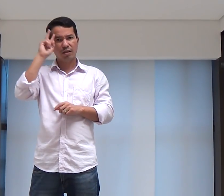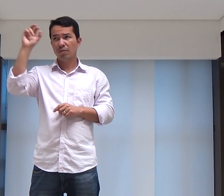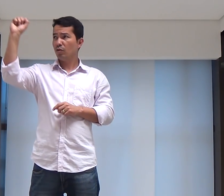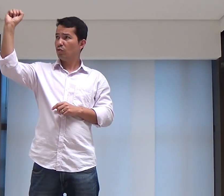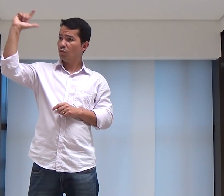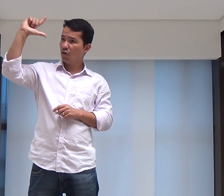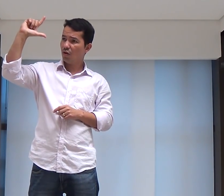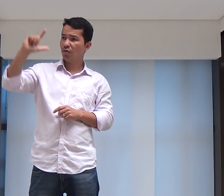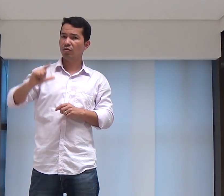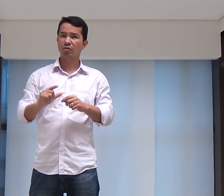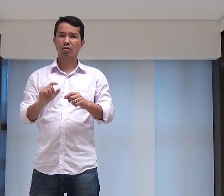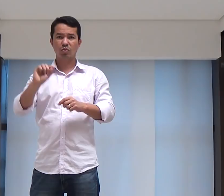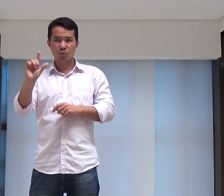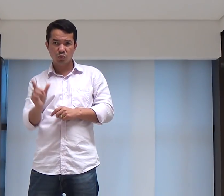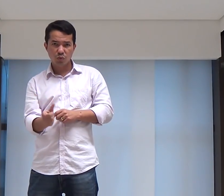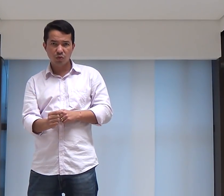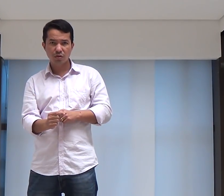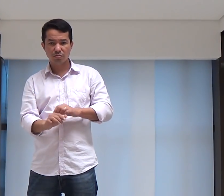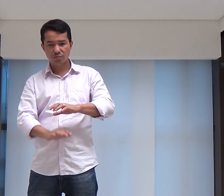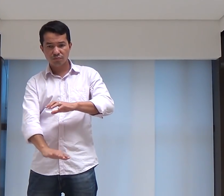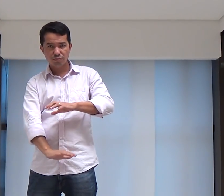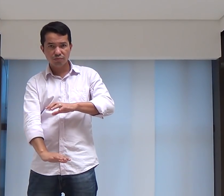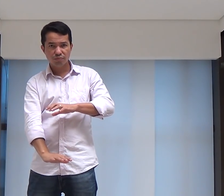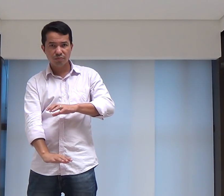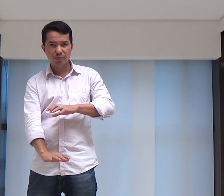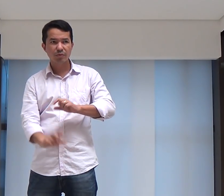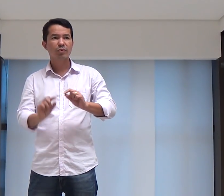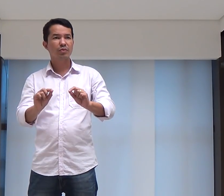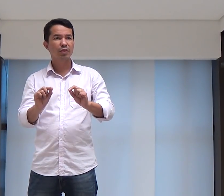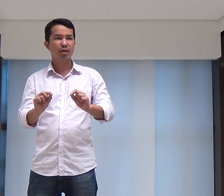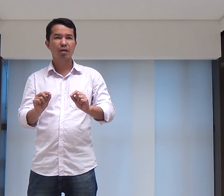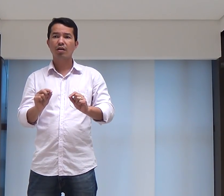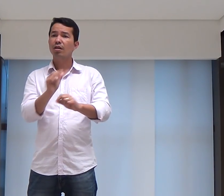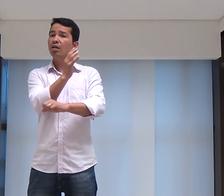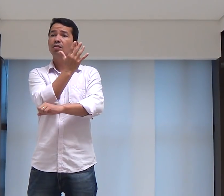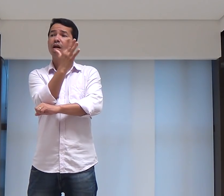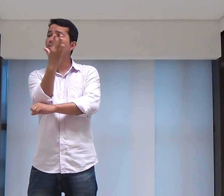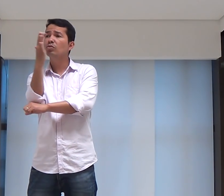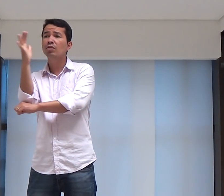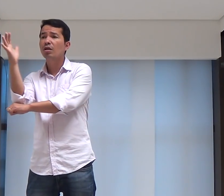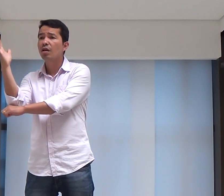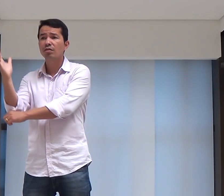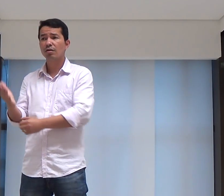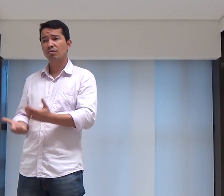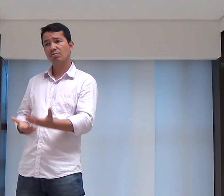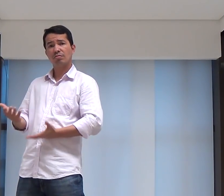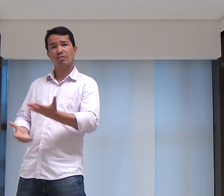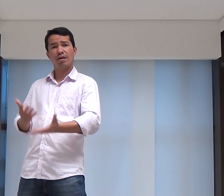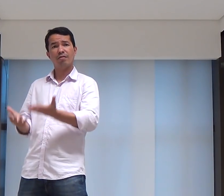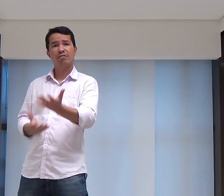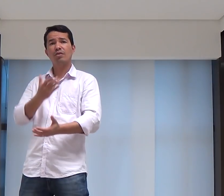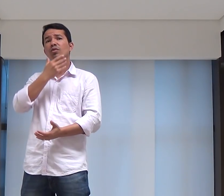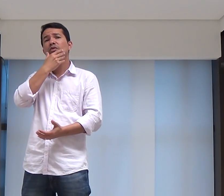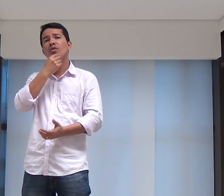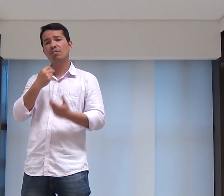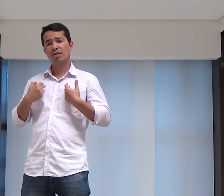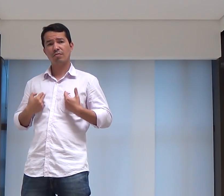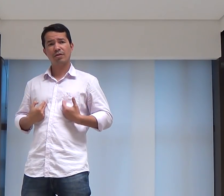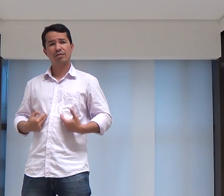Também quero que você lembre do sol, da lua, que estão sobre os pés das pessoas. Né, simbolizam a natureza, toda a